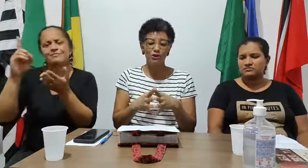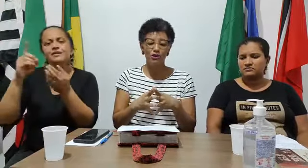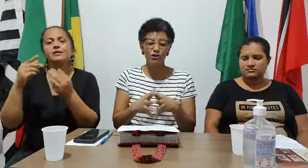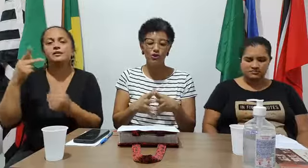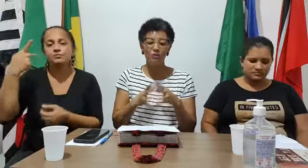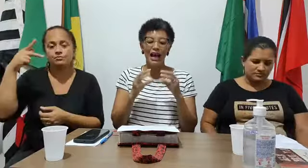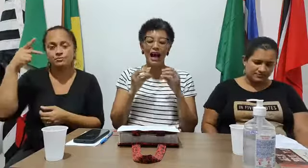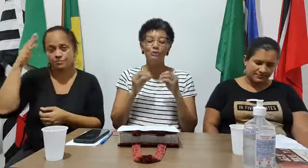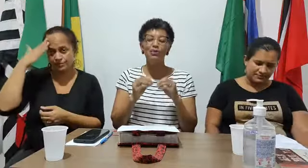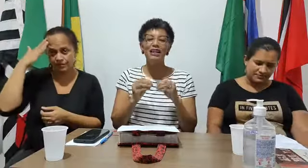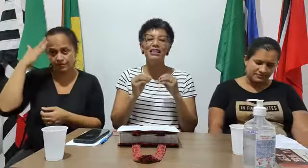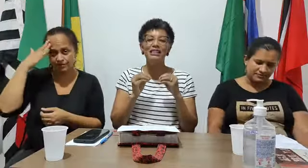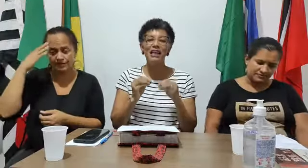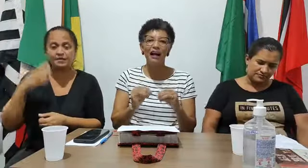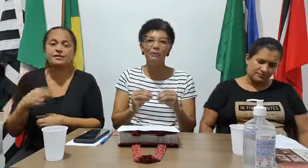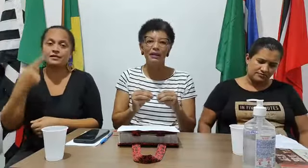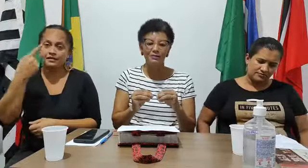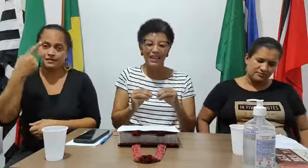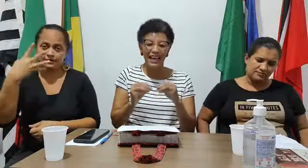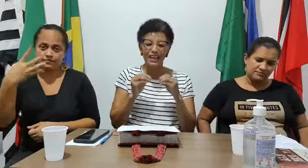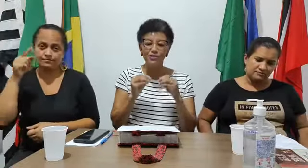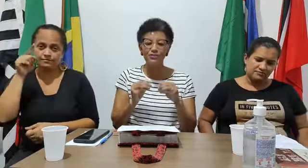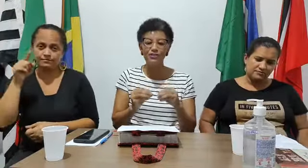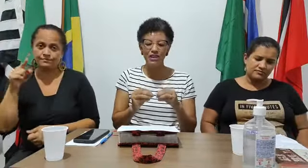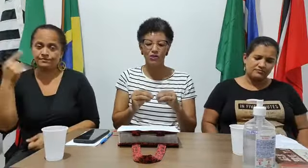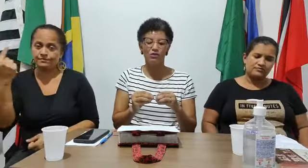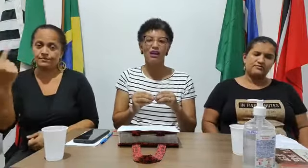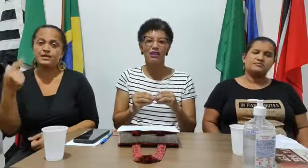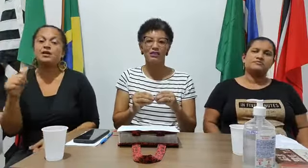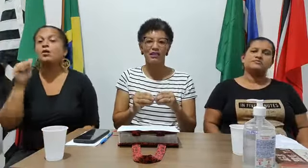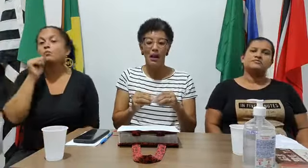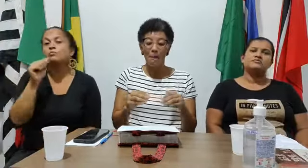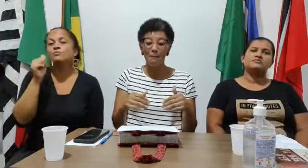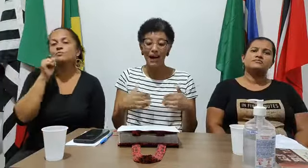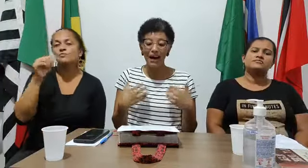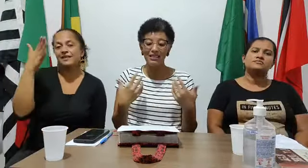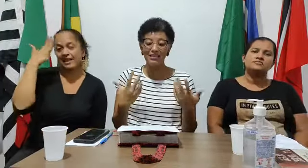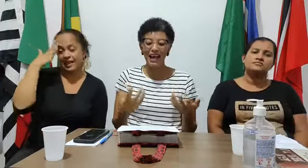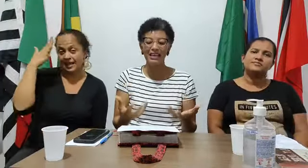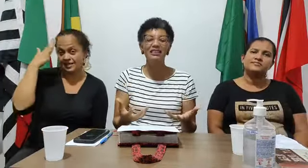Provérbios 14:1, a mulher sábia edifica a sua casa,